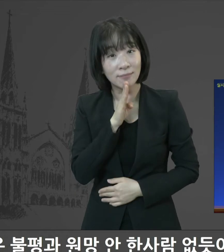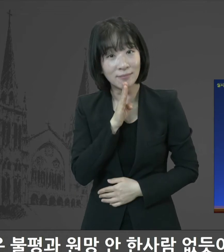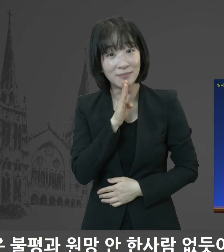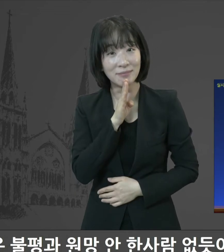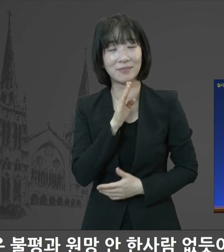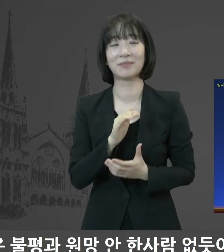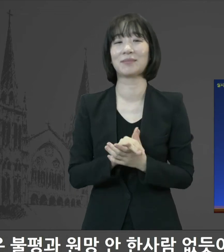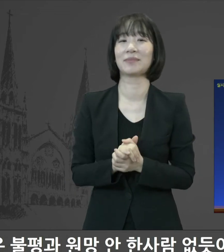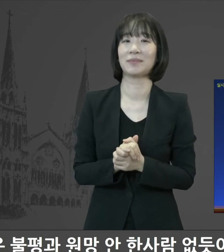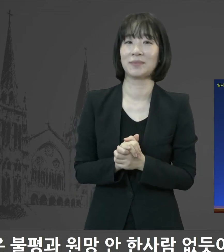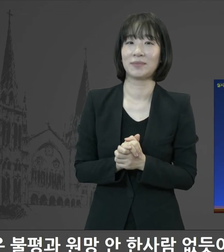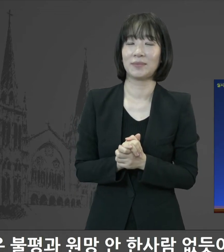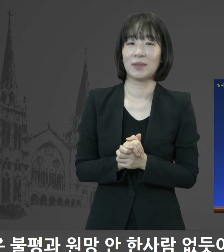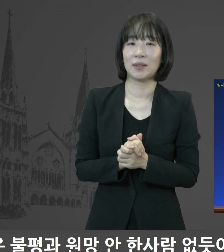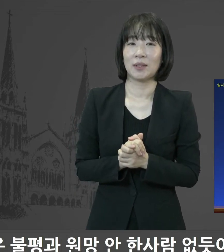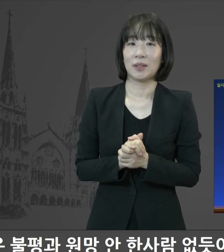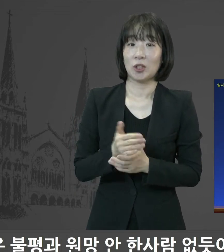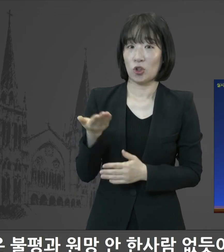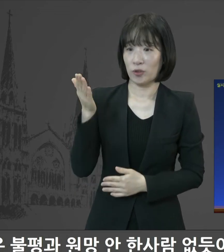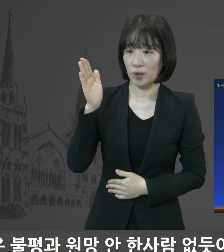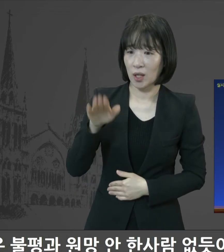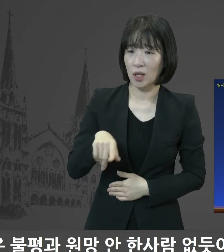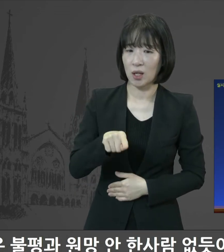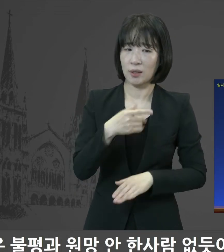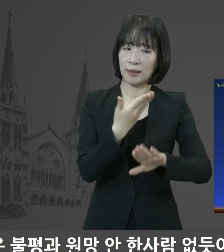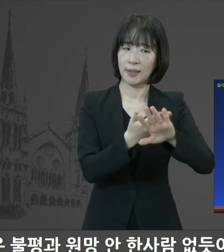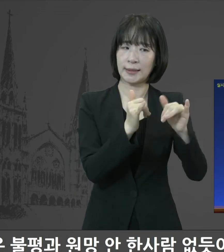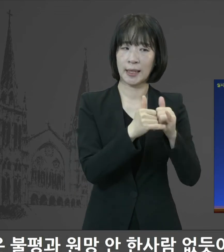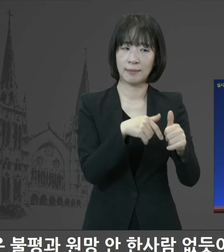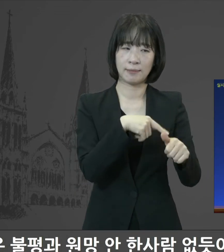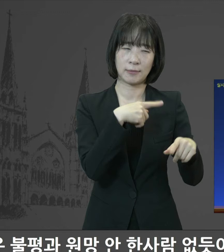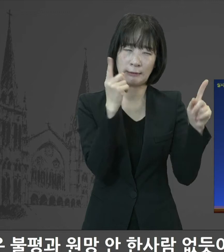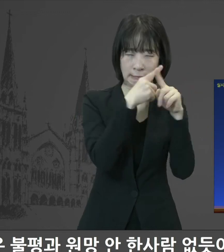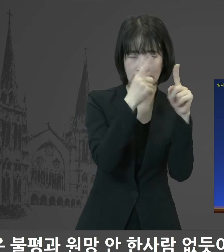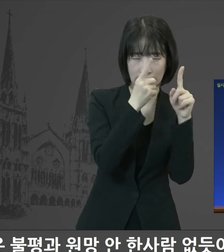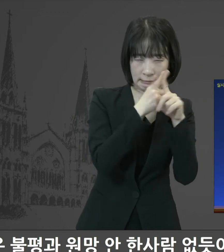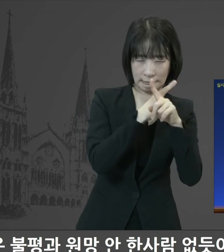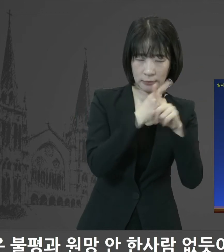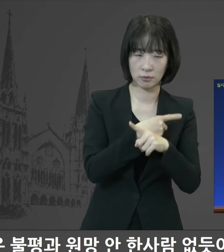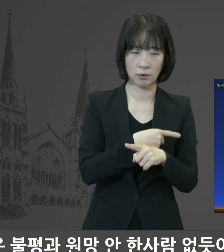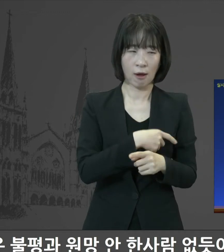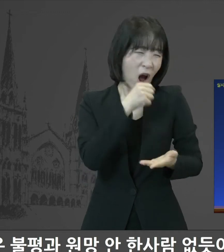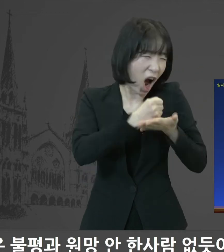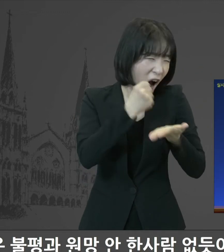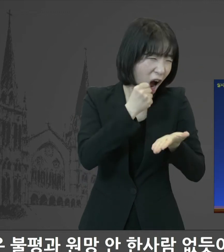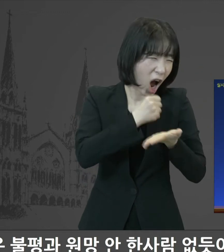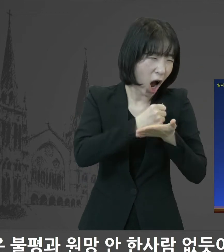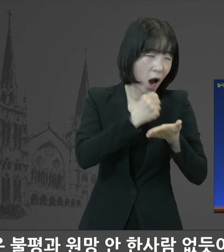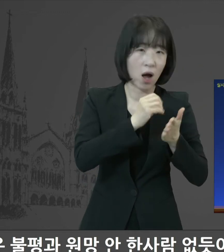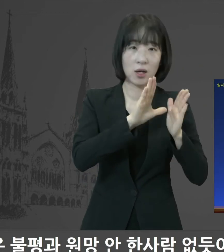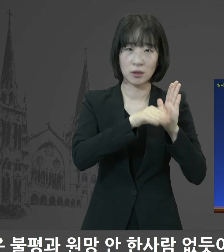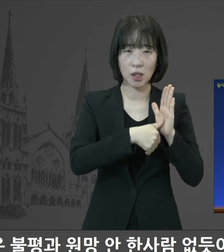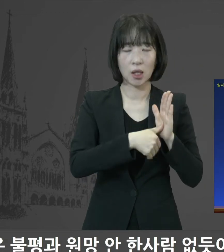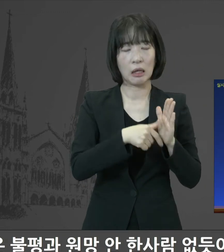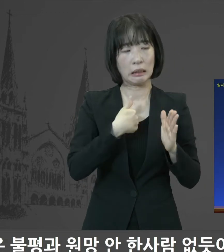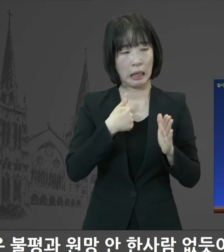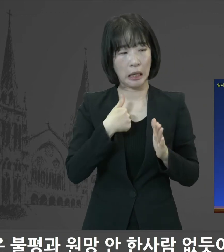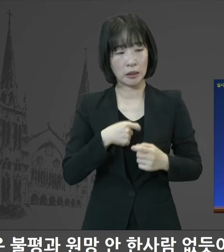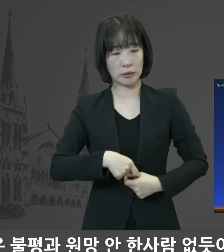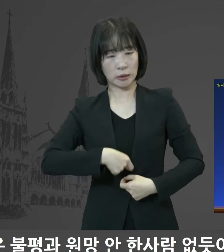근데 이 남을 험담하는데 이게 도가 지나친 험담, 본인도